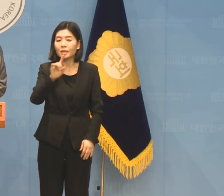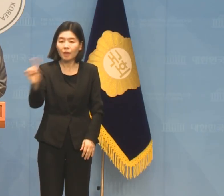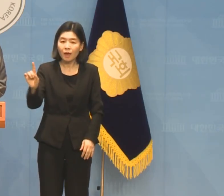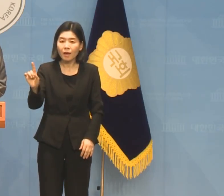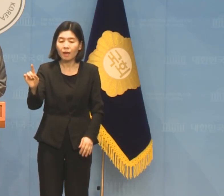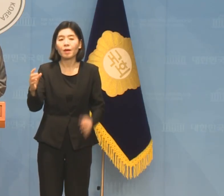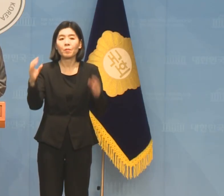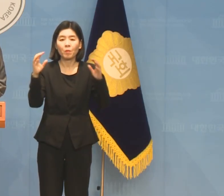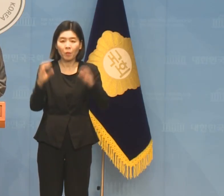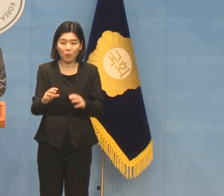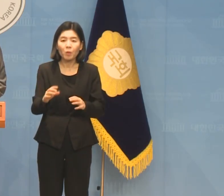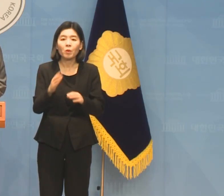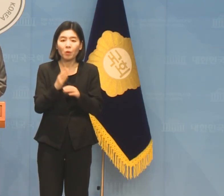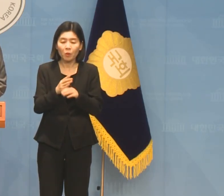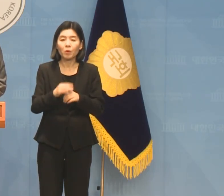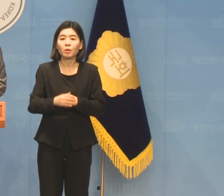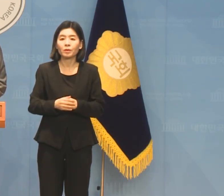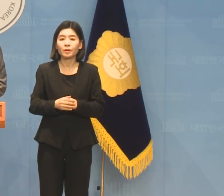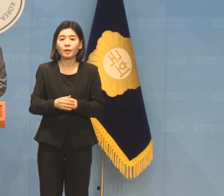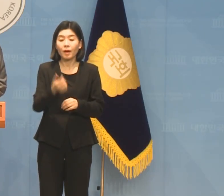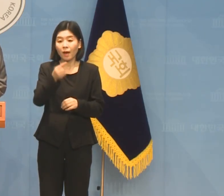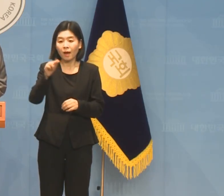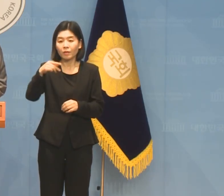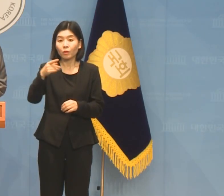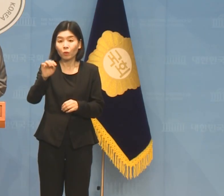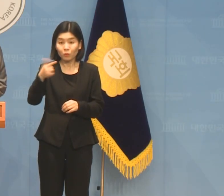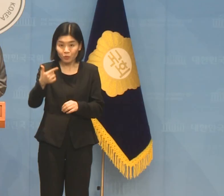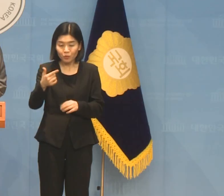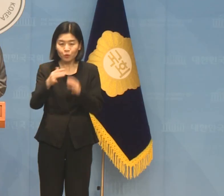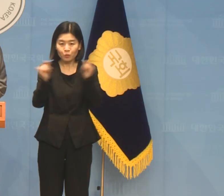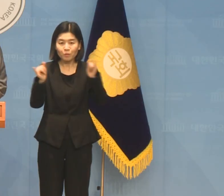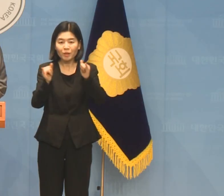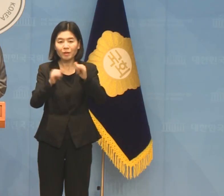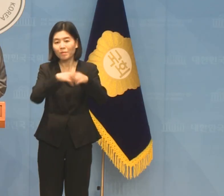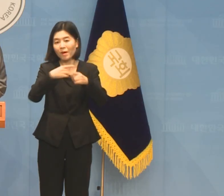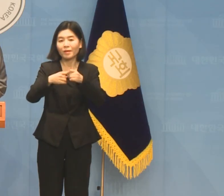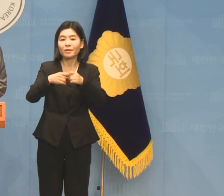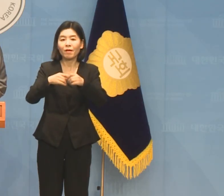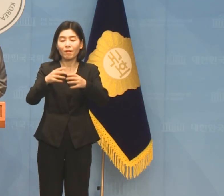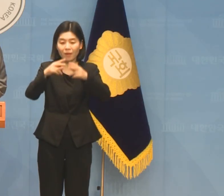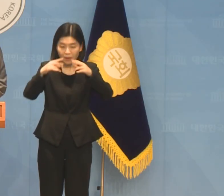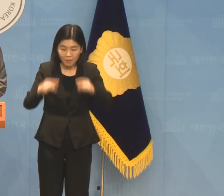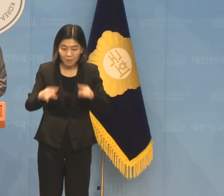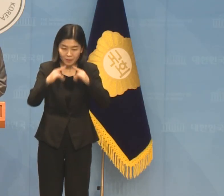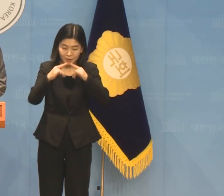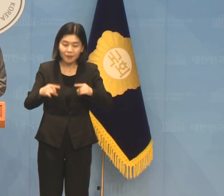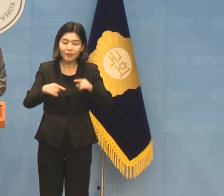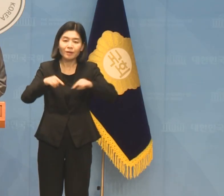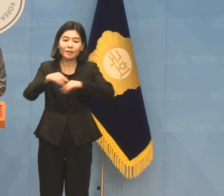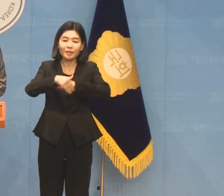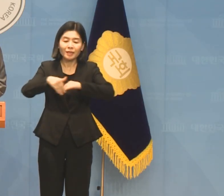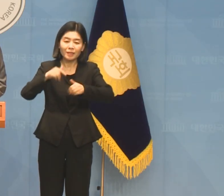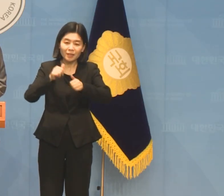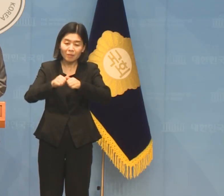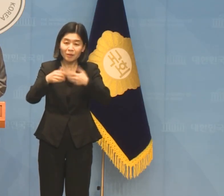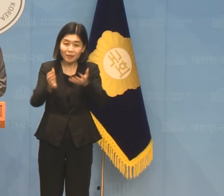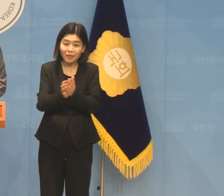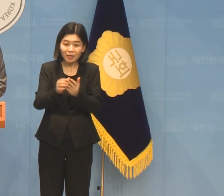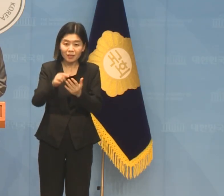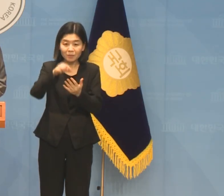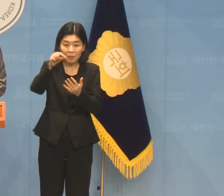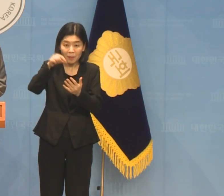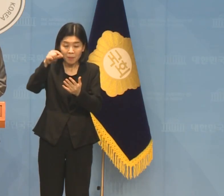포진하고 계십니다. 이상 한동훈 국민먼저 캠프 정책자문단 인선